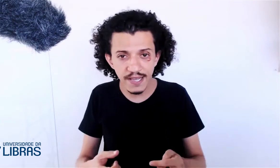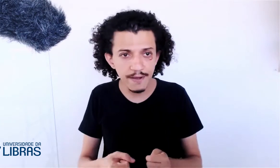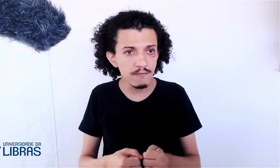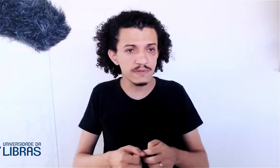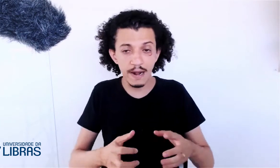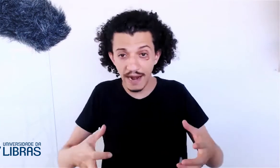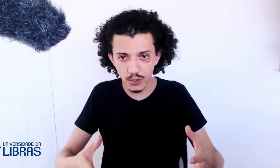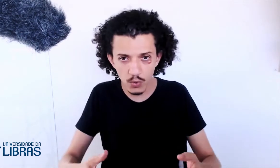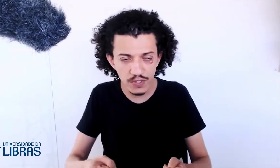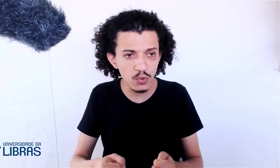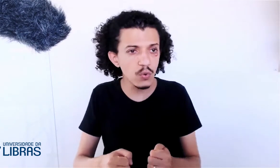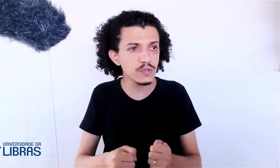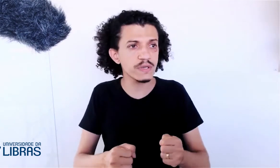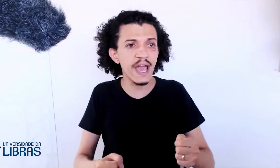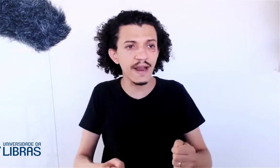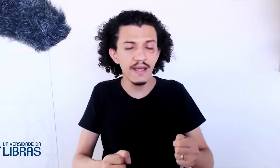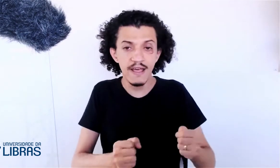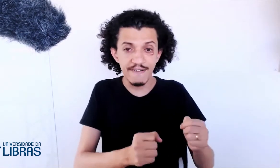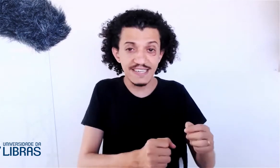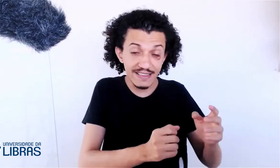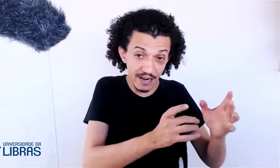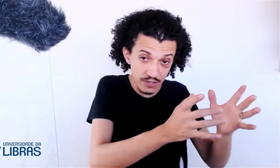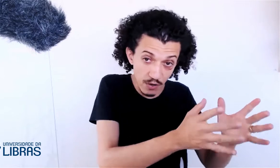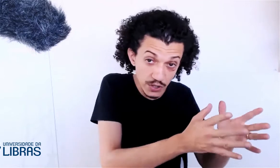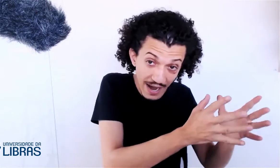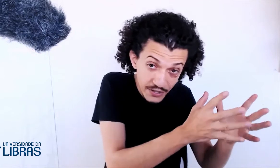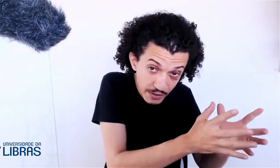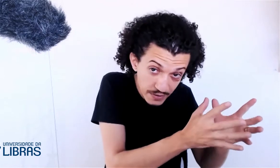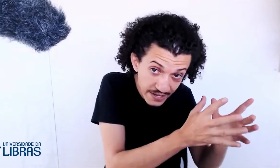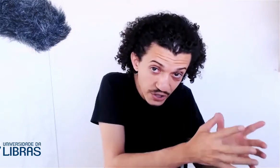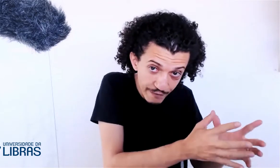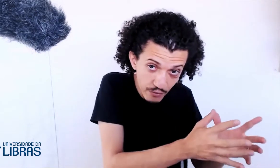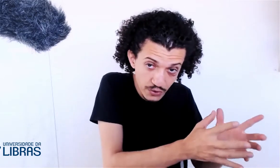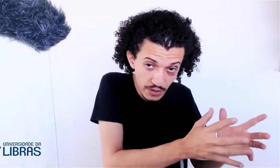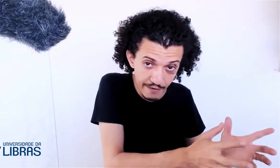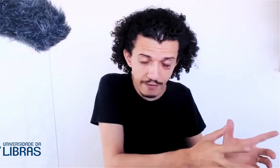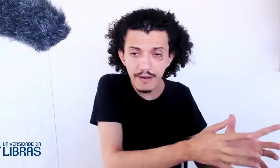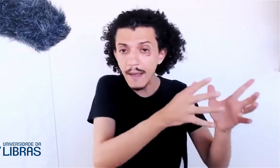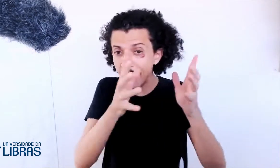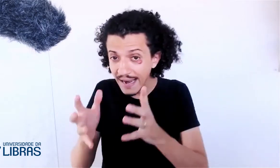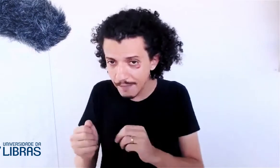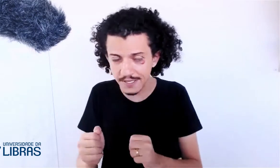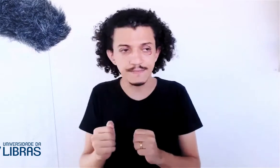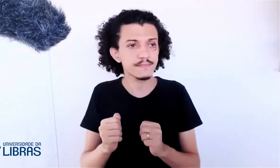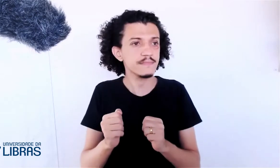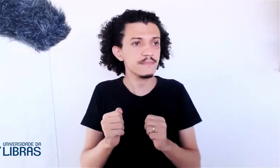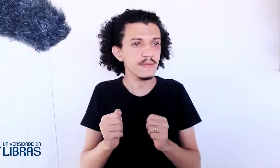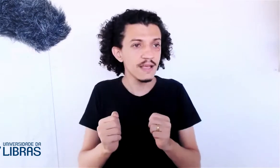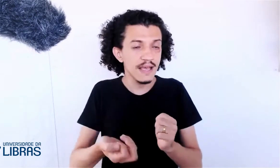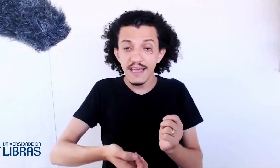TCC, um trabalho de conclusão do curso, que era fazer a tradução de um artigo científico, de um livro, para Libras. E o